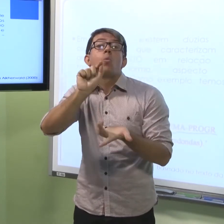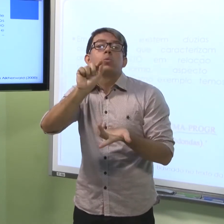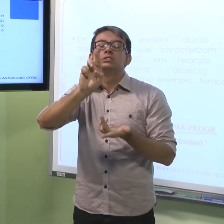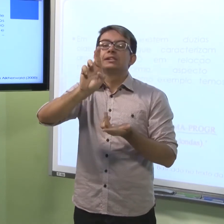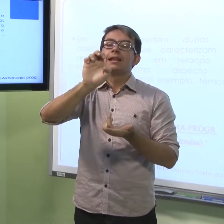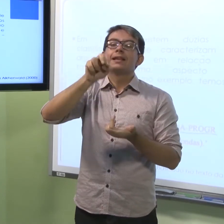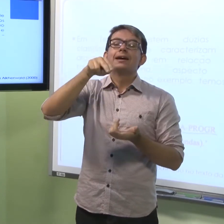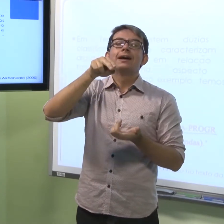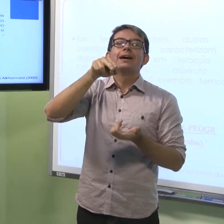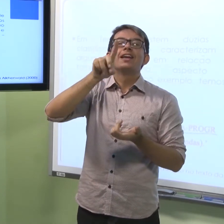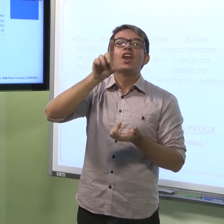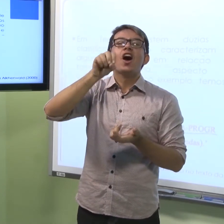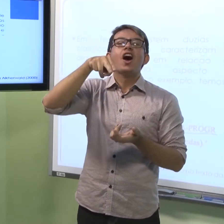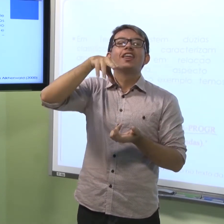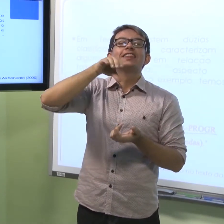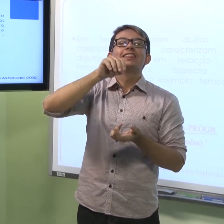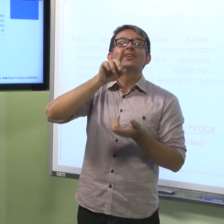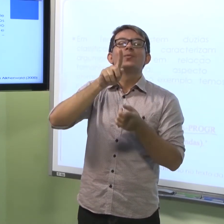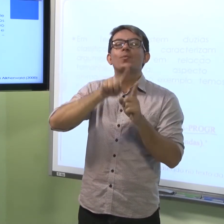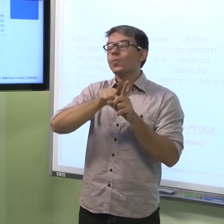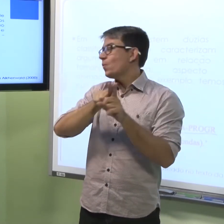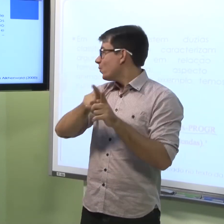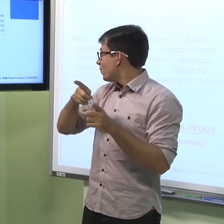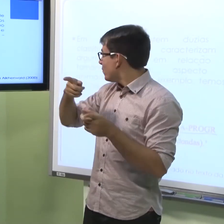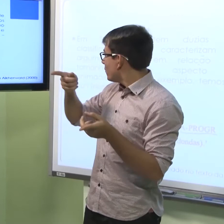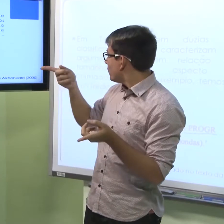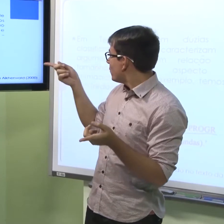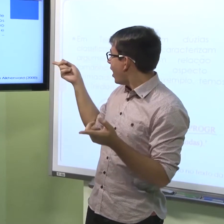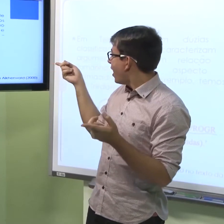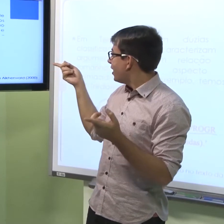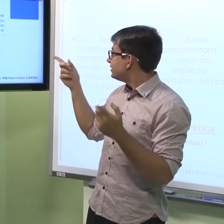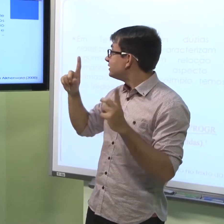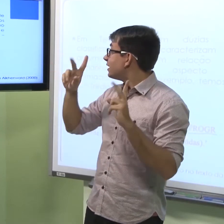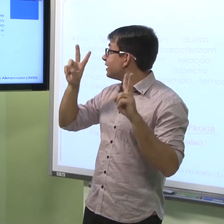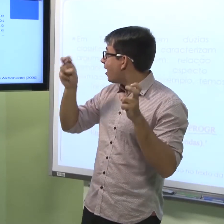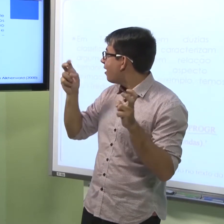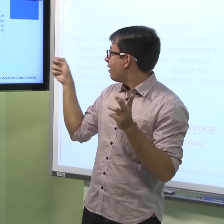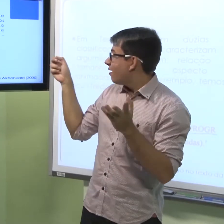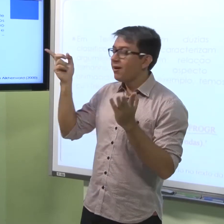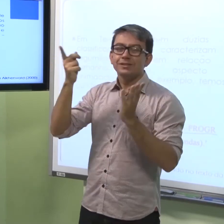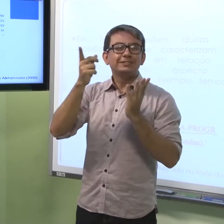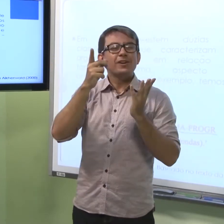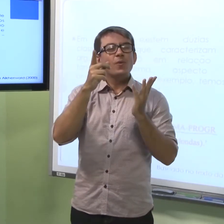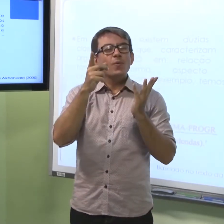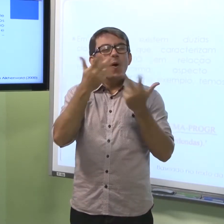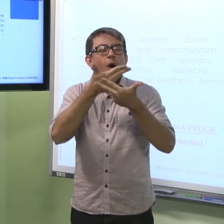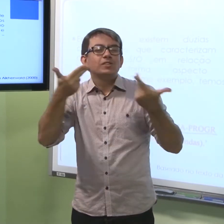puí, que significa lá na língua deles uma coisa redonda.